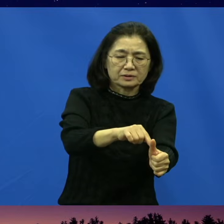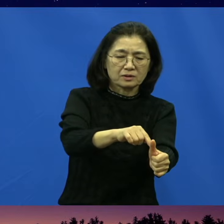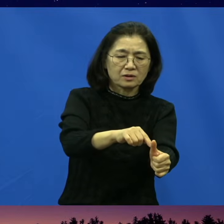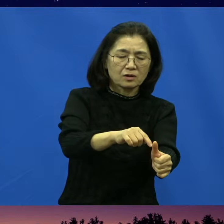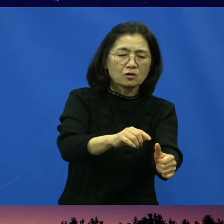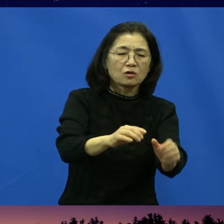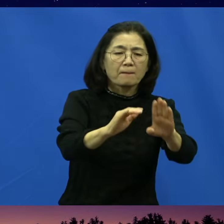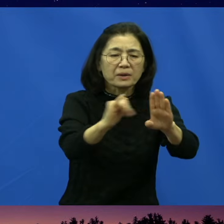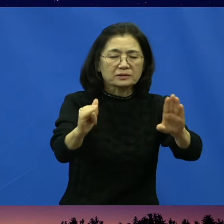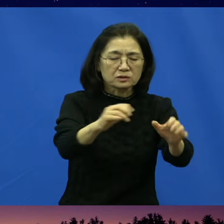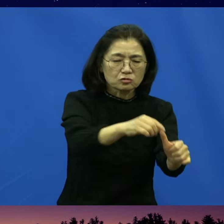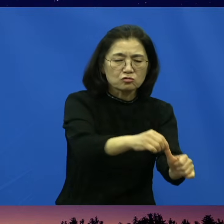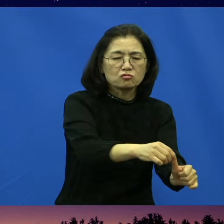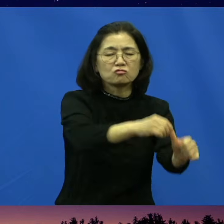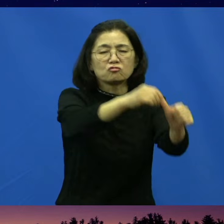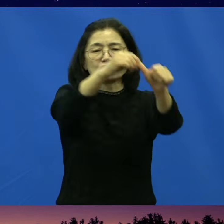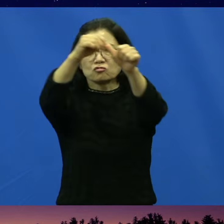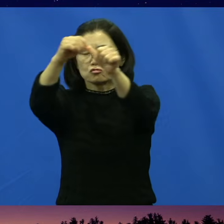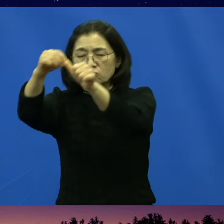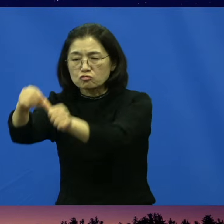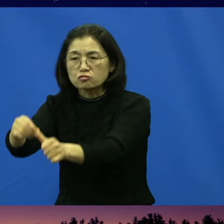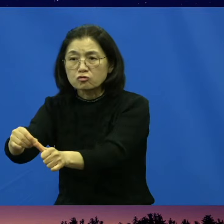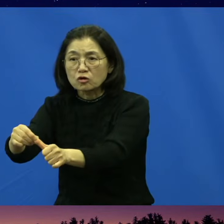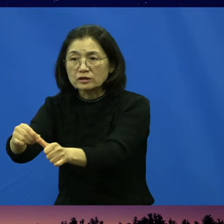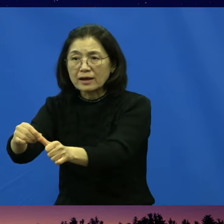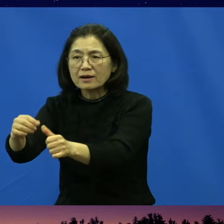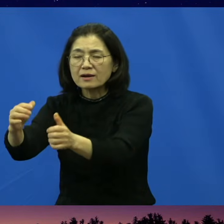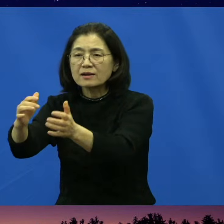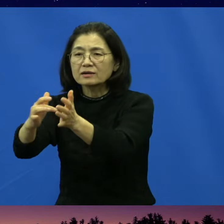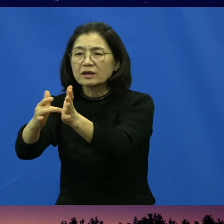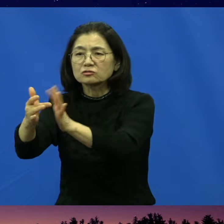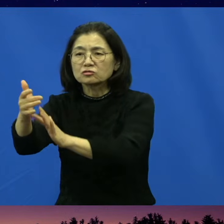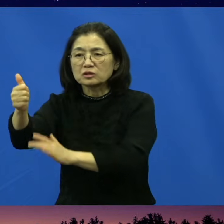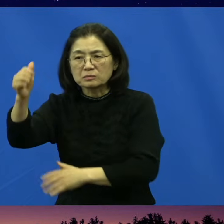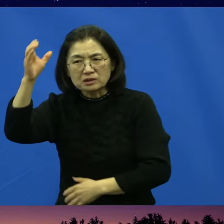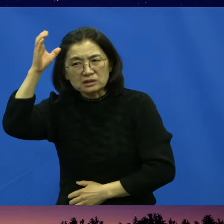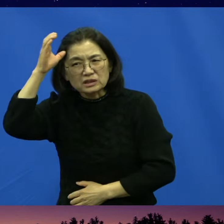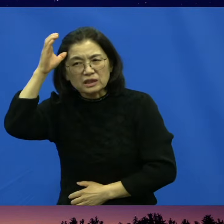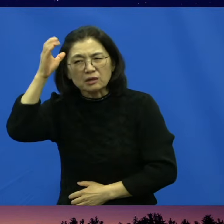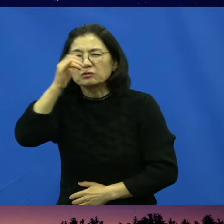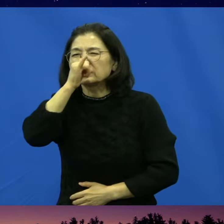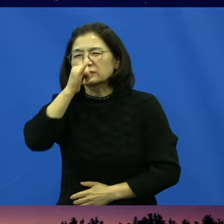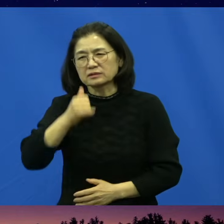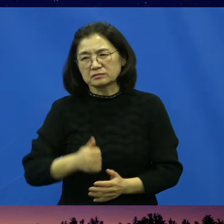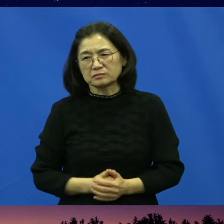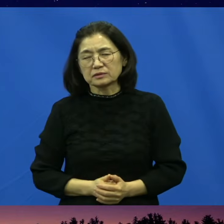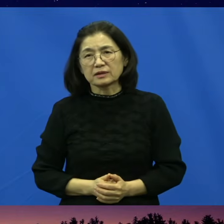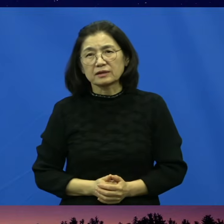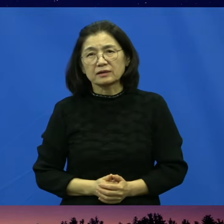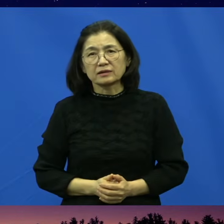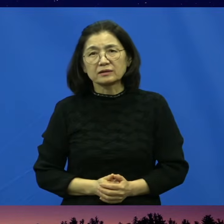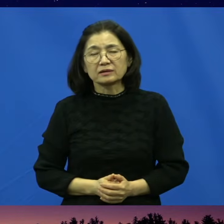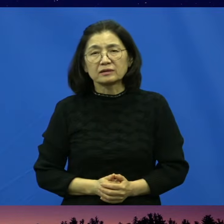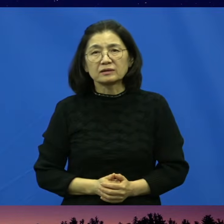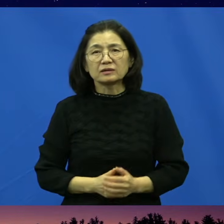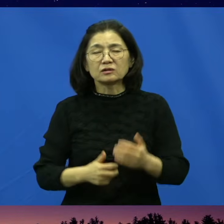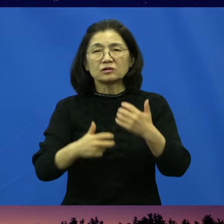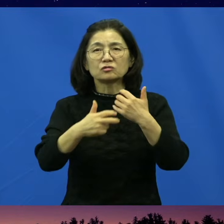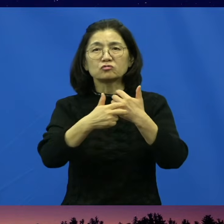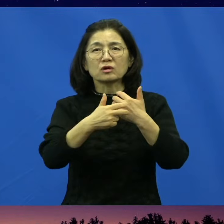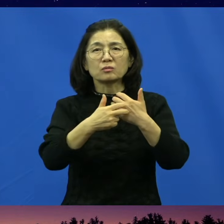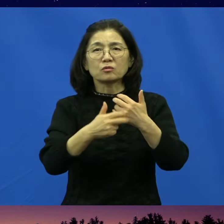그 해방자로서 메시아를 계속해서 인지를 하고 있었다는 것이죠. 그래서 누가복음